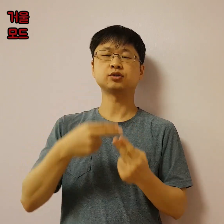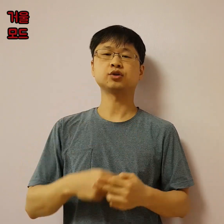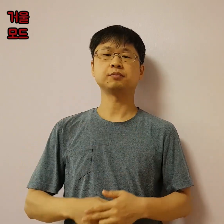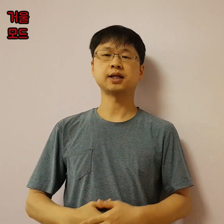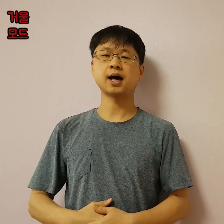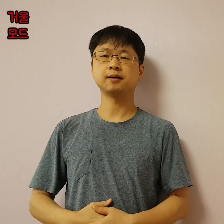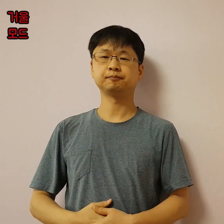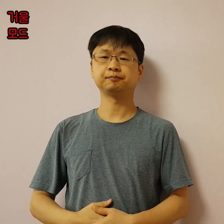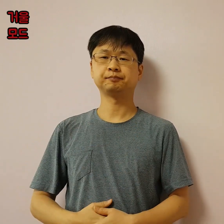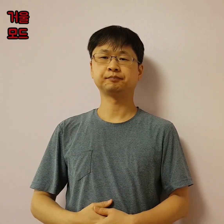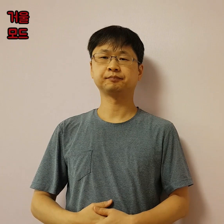저축입니다.